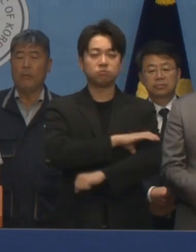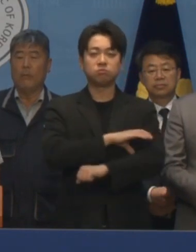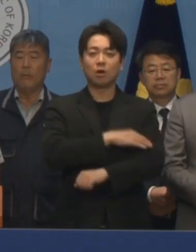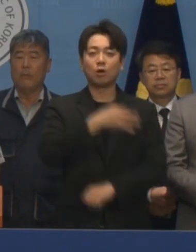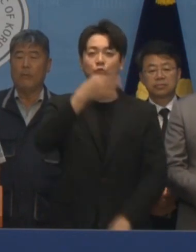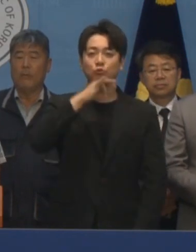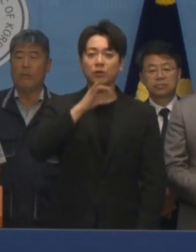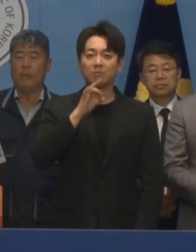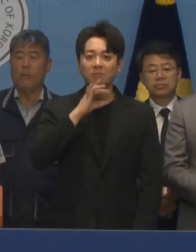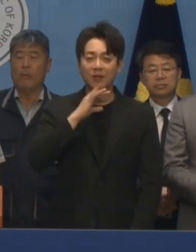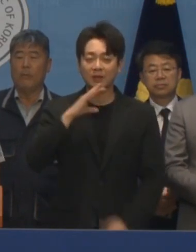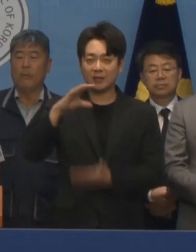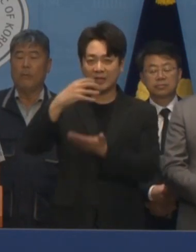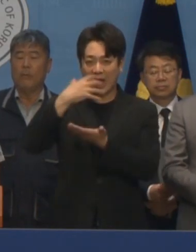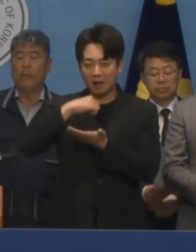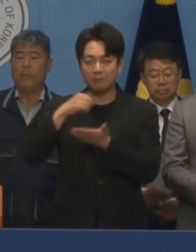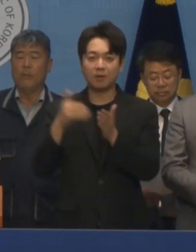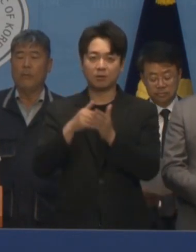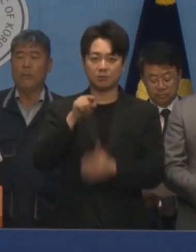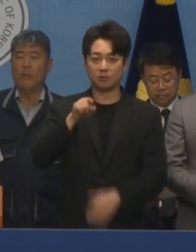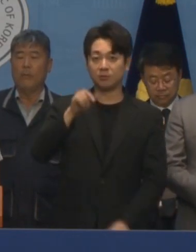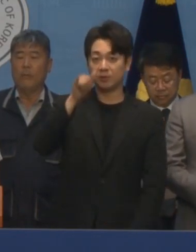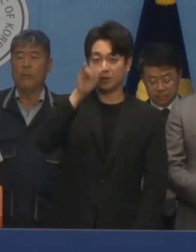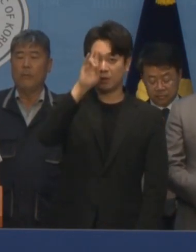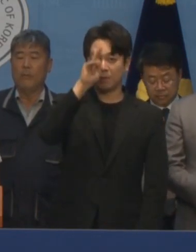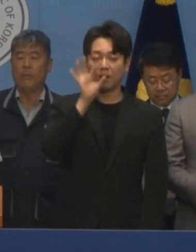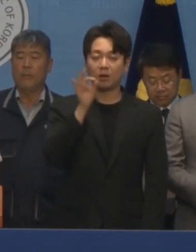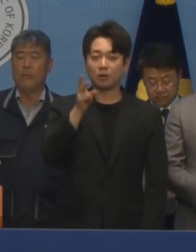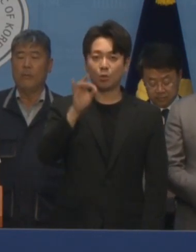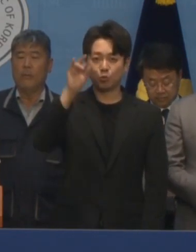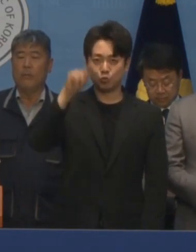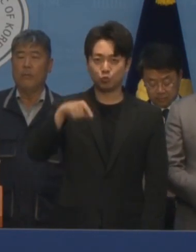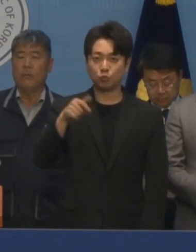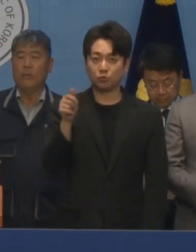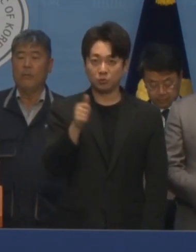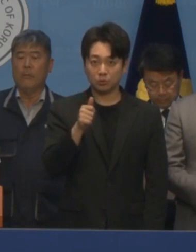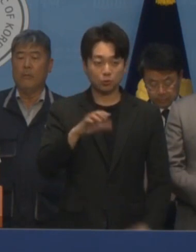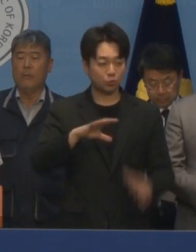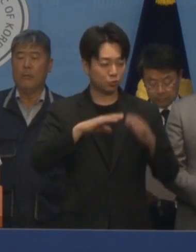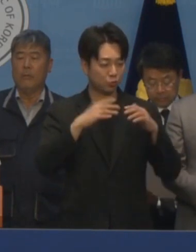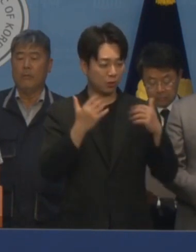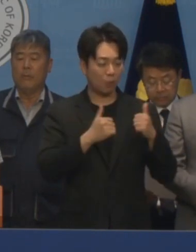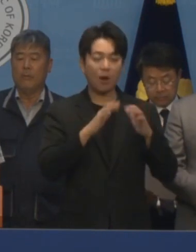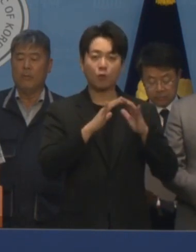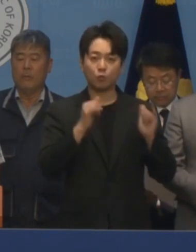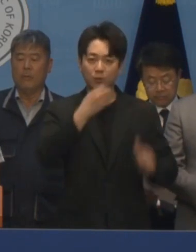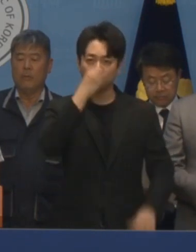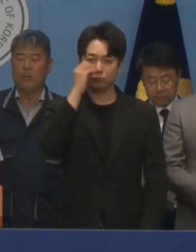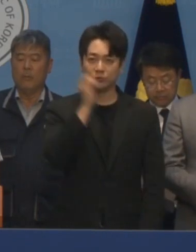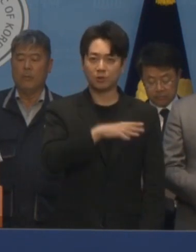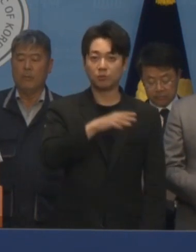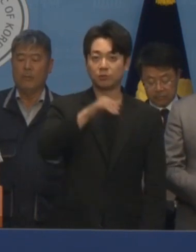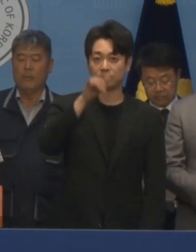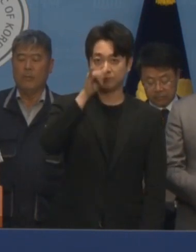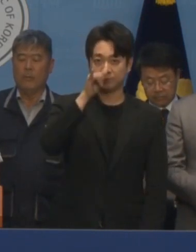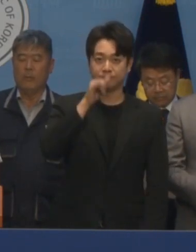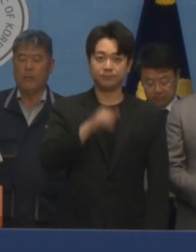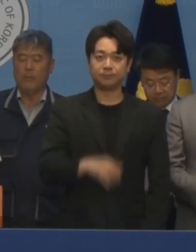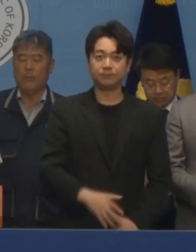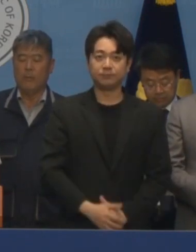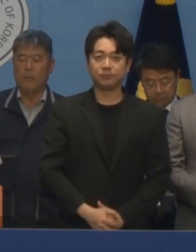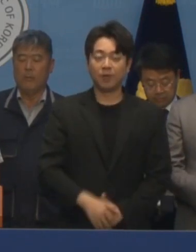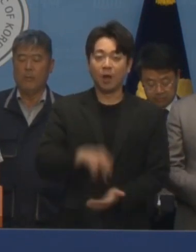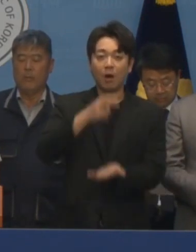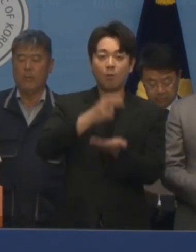수익을 챙겼습니다. 박영우 회장은 국회와 국민을 우롱하고 있습니다. 대한민국의